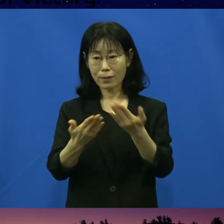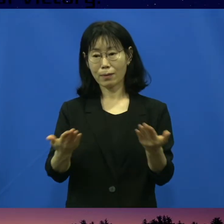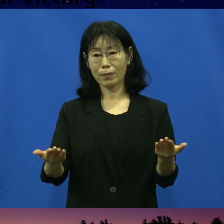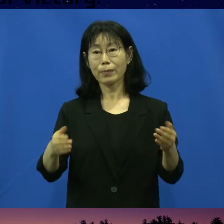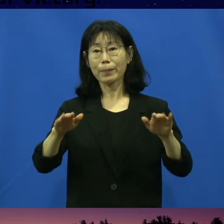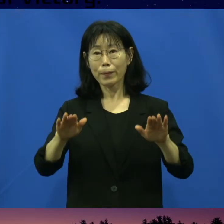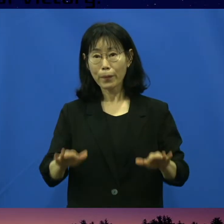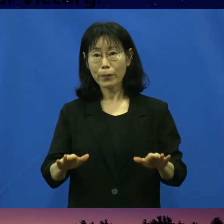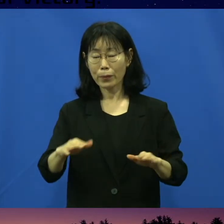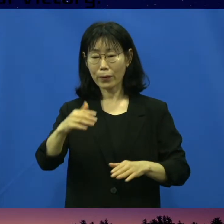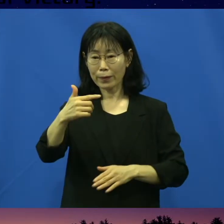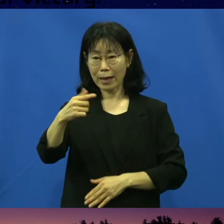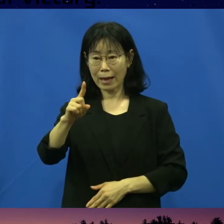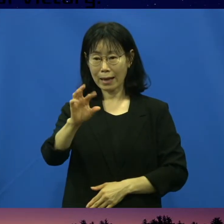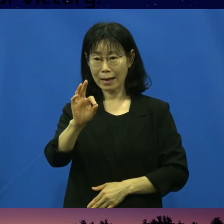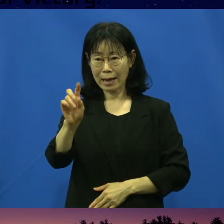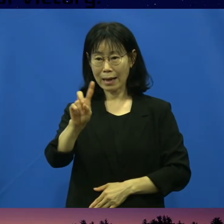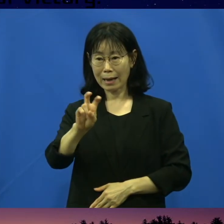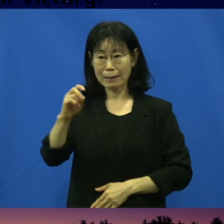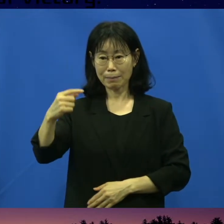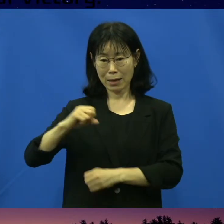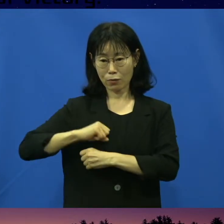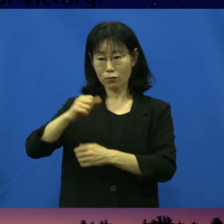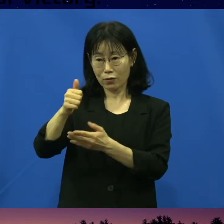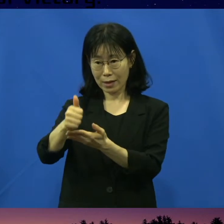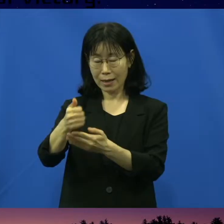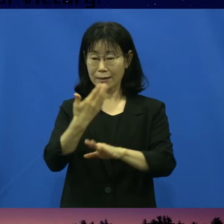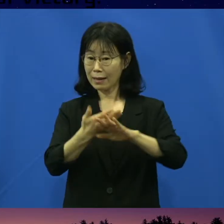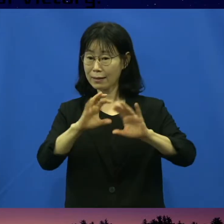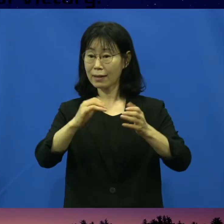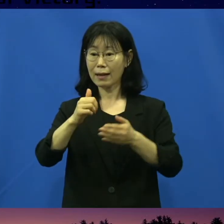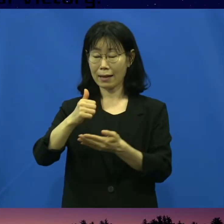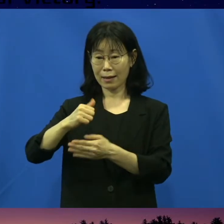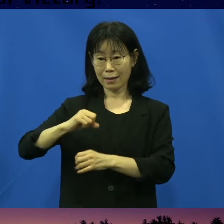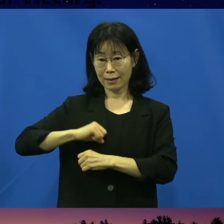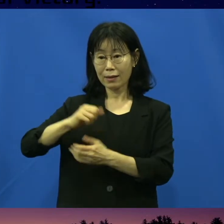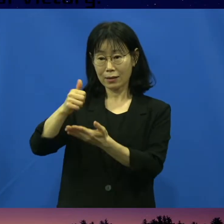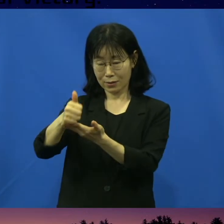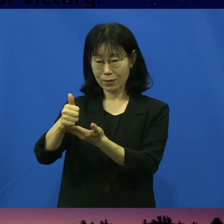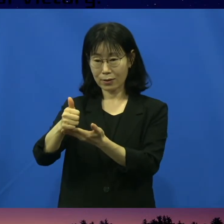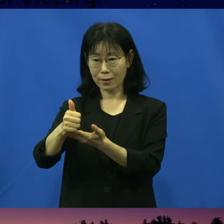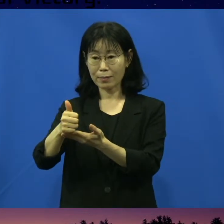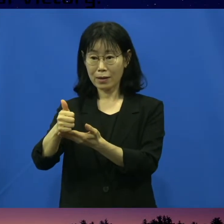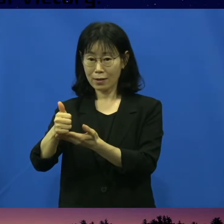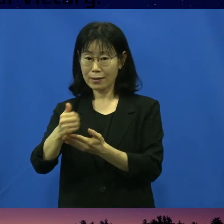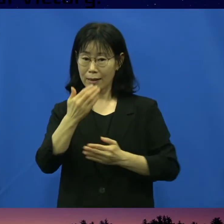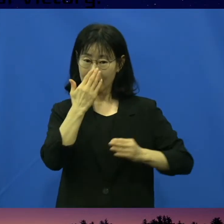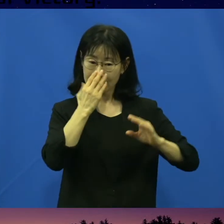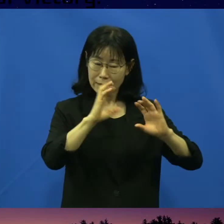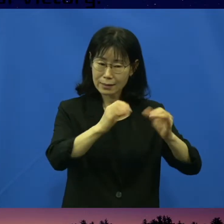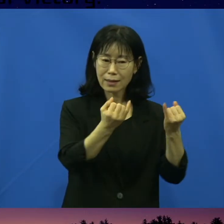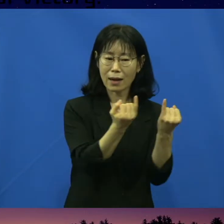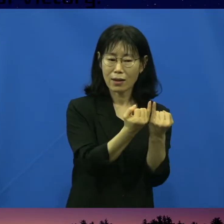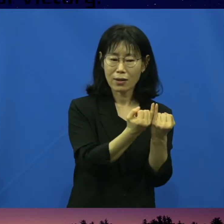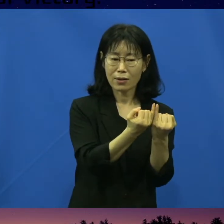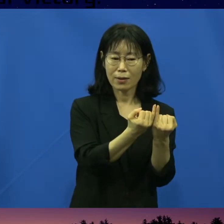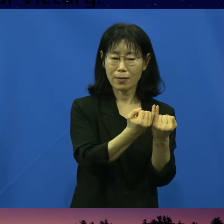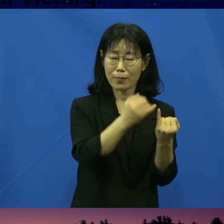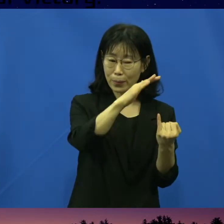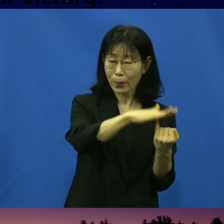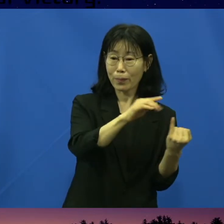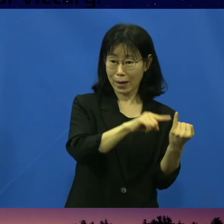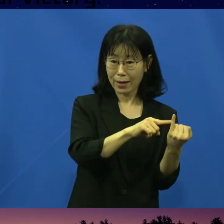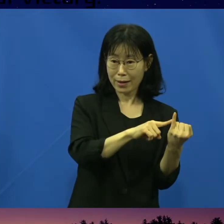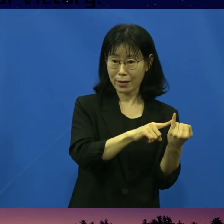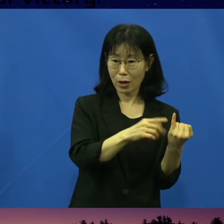오늘 나만이라고 하는 한 사람, 이방의 사람을, 한 어린 소녀를 통하여 복음을 듣게 하고 구원에 이르게 하는